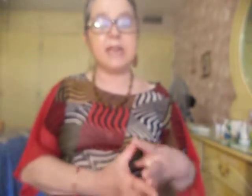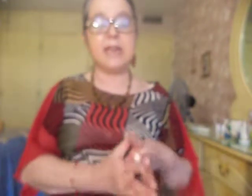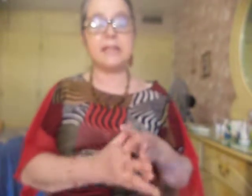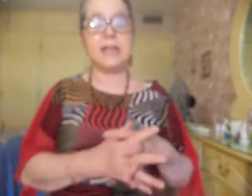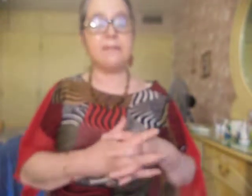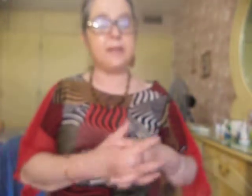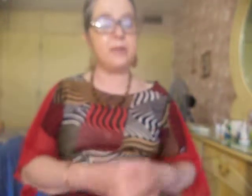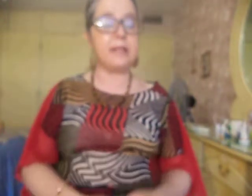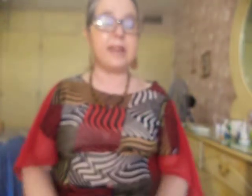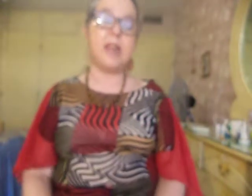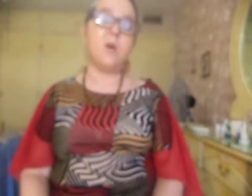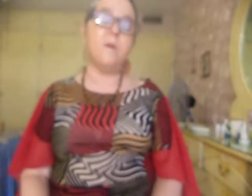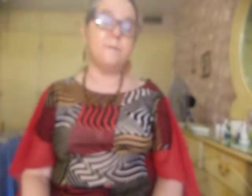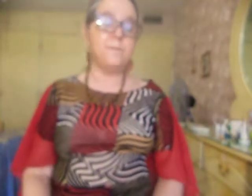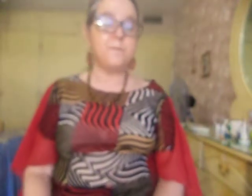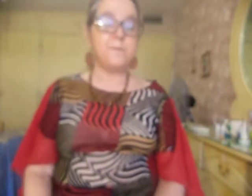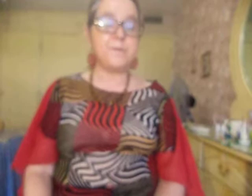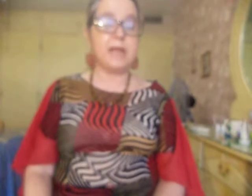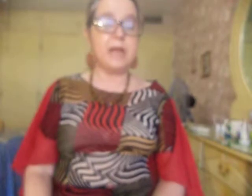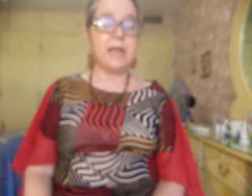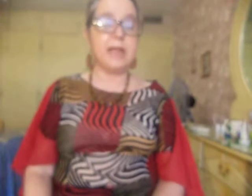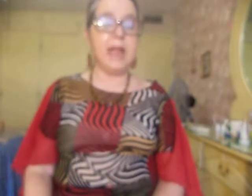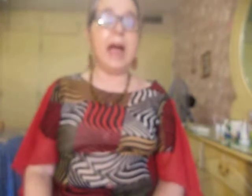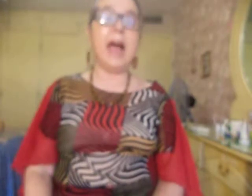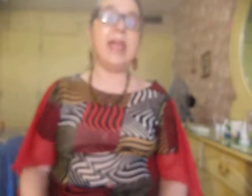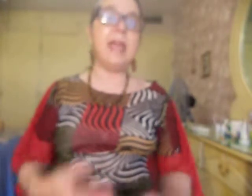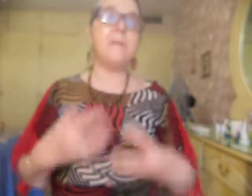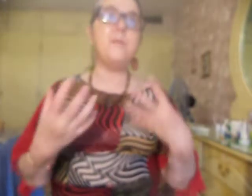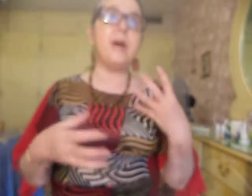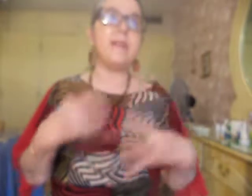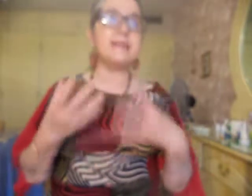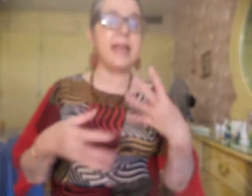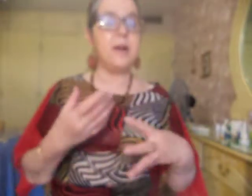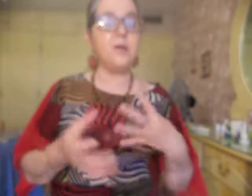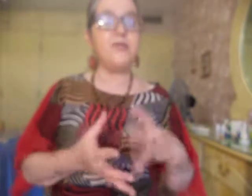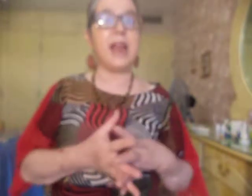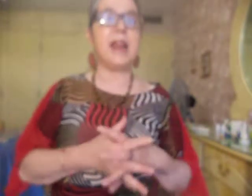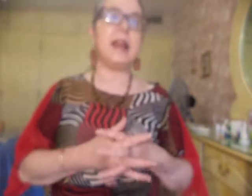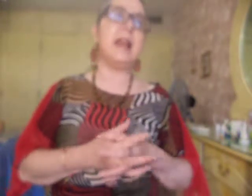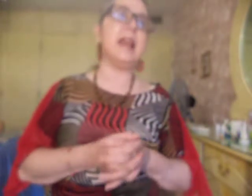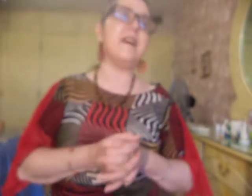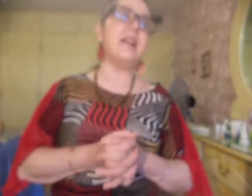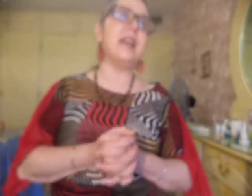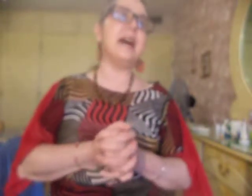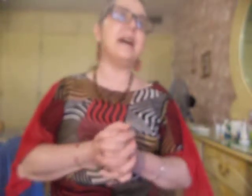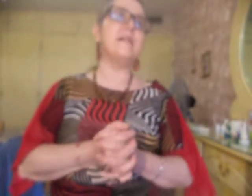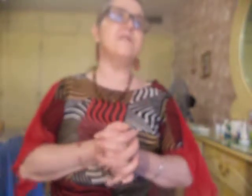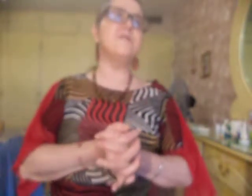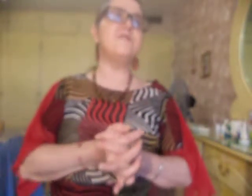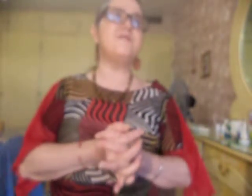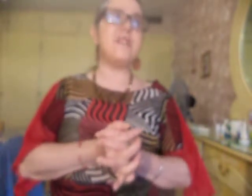calabacines, salvado de trigo. Y ahí puedes encontrar la